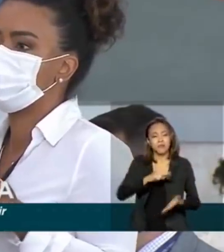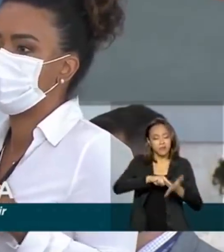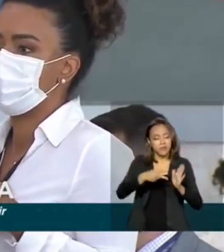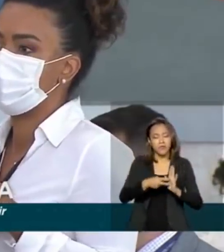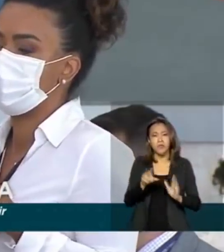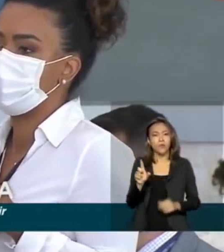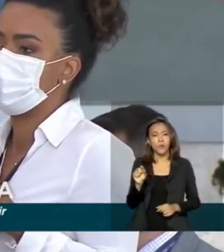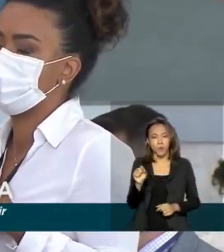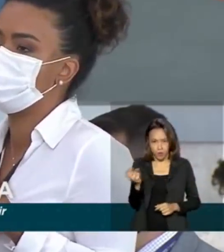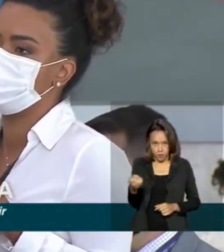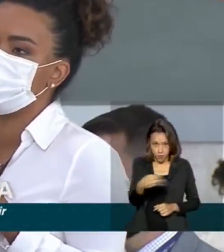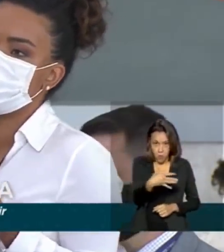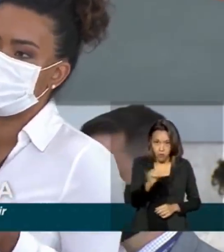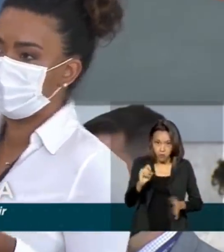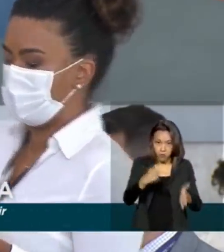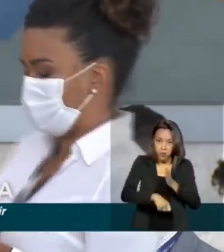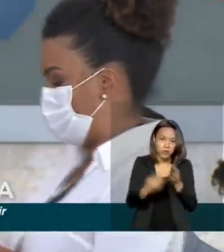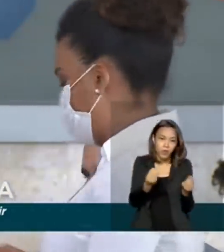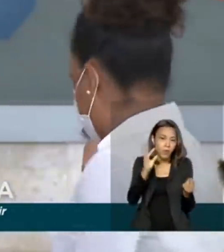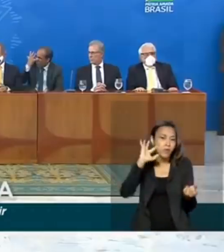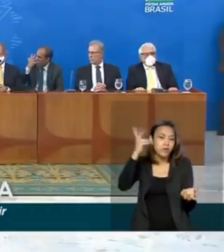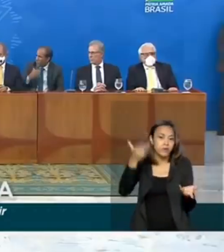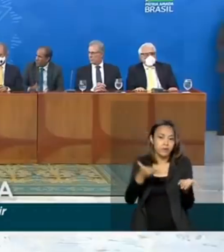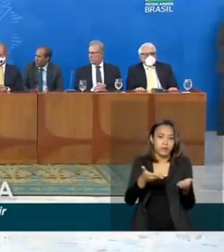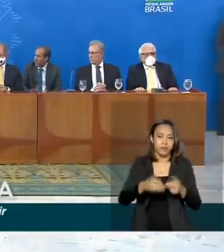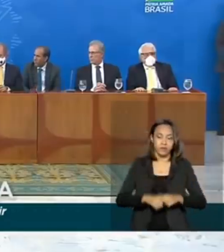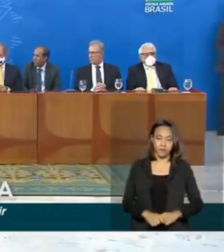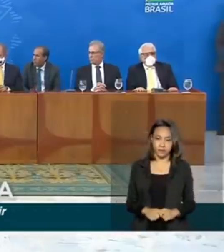Como é que isso vai ser resolvido?